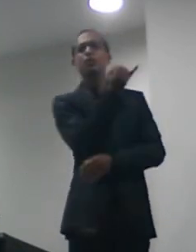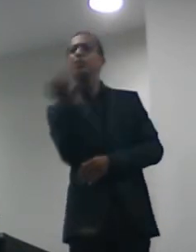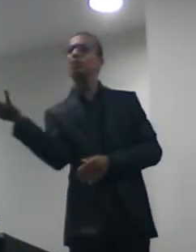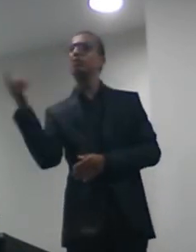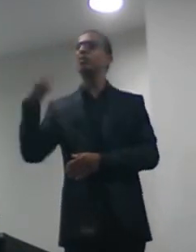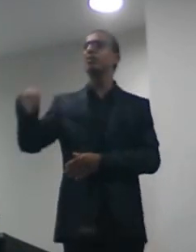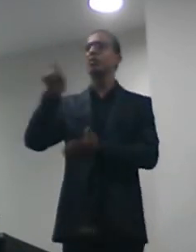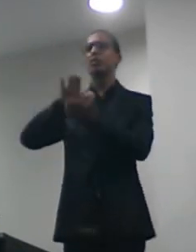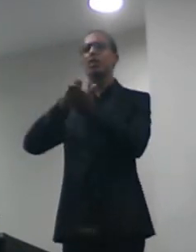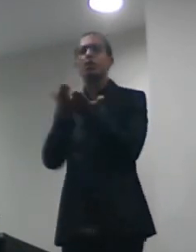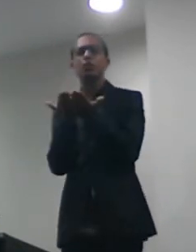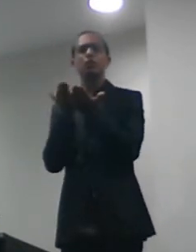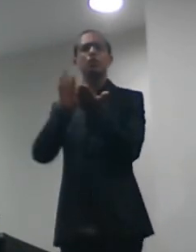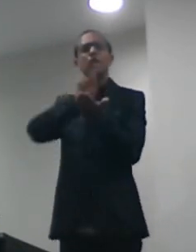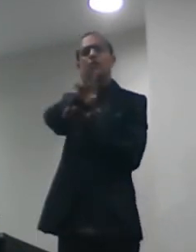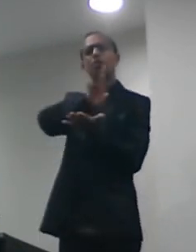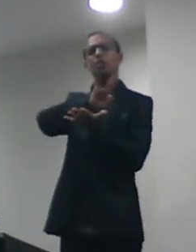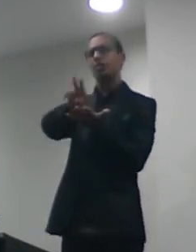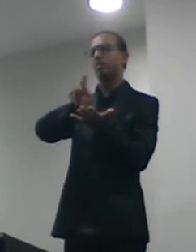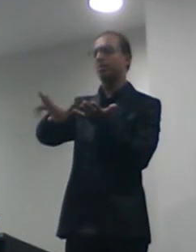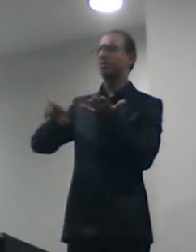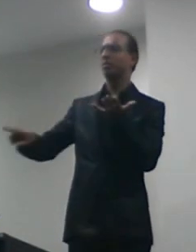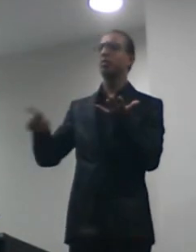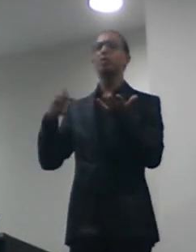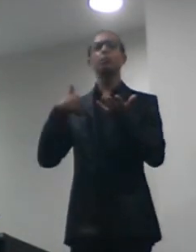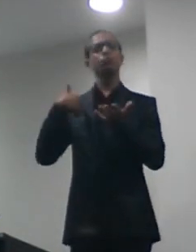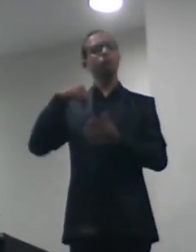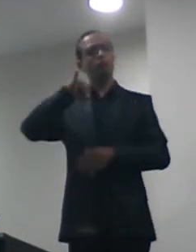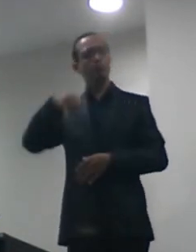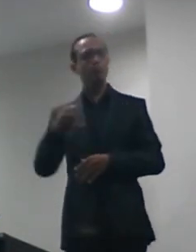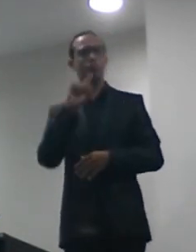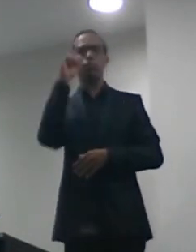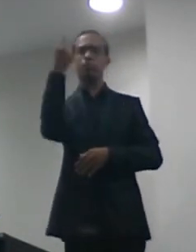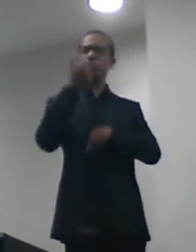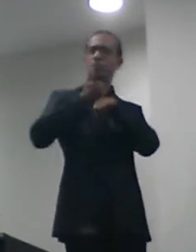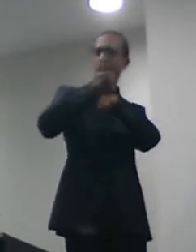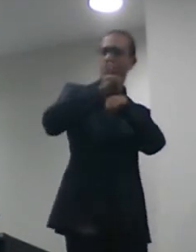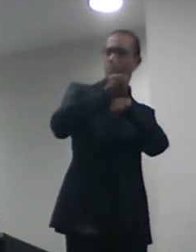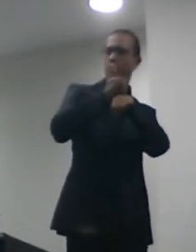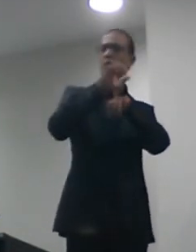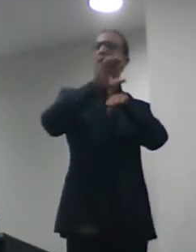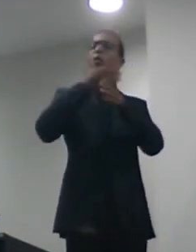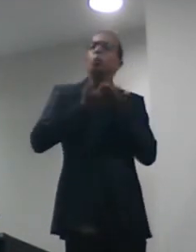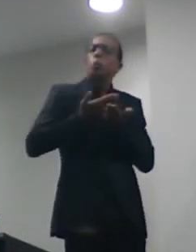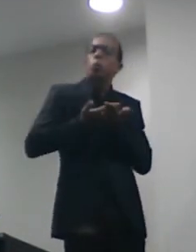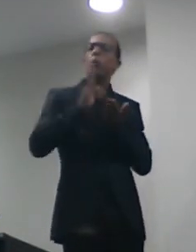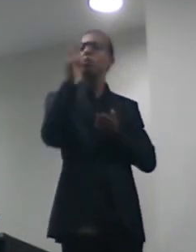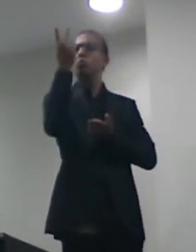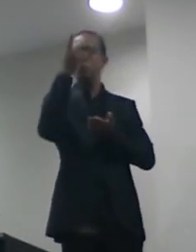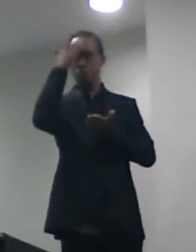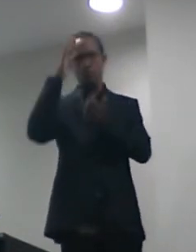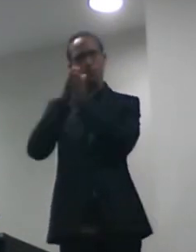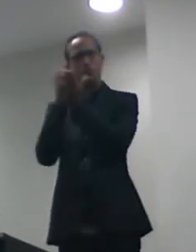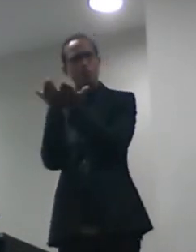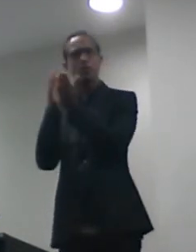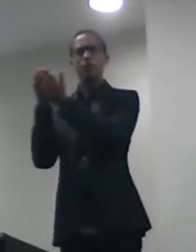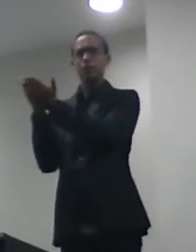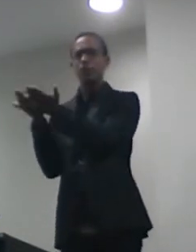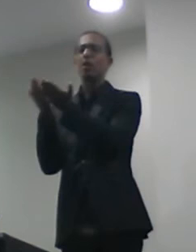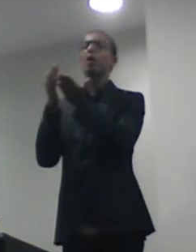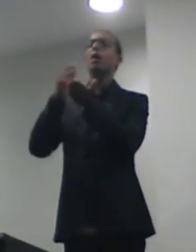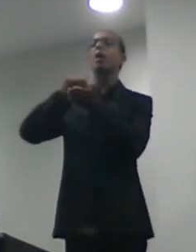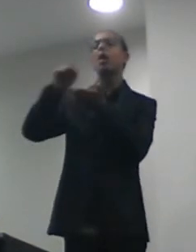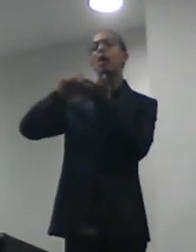falam muitas coisas. E eu tive a oportunidade no primeiro período de estudar 2 autores que falam justamente